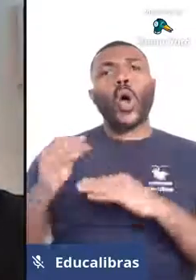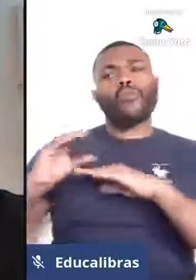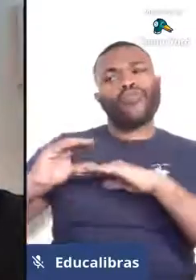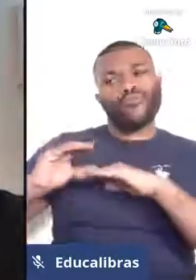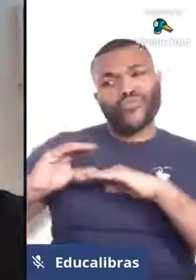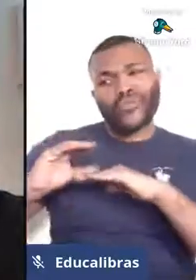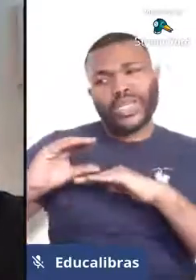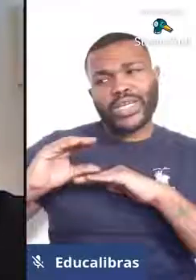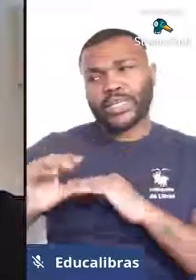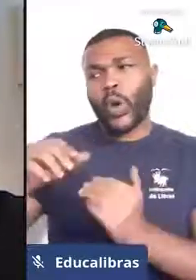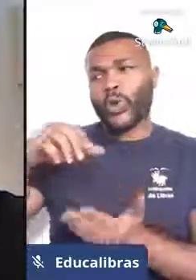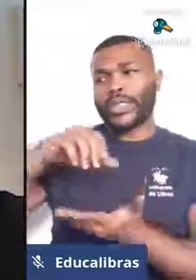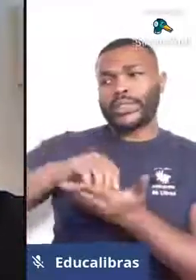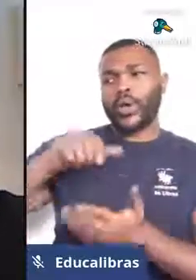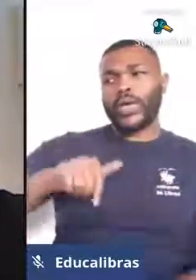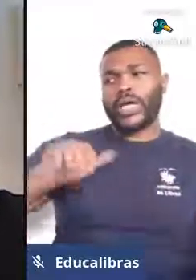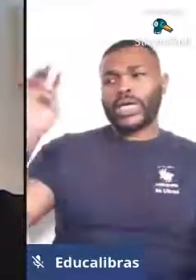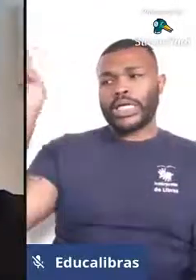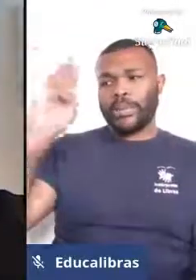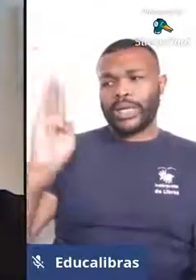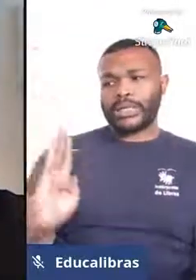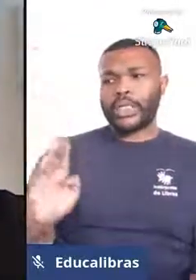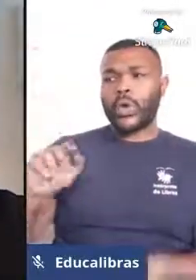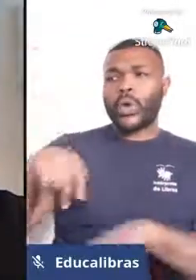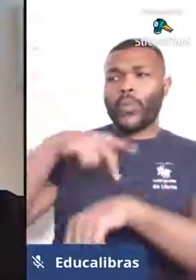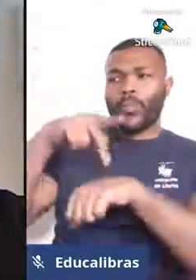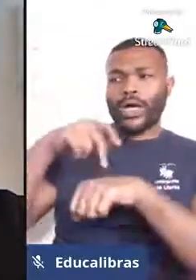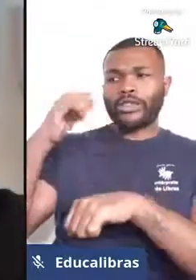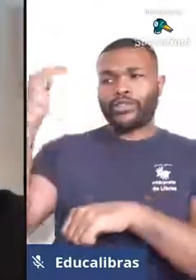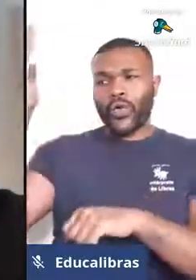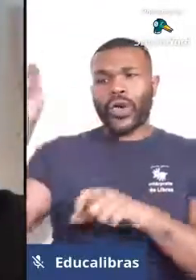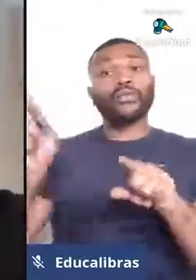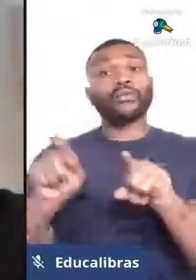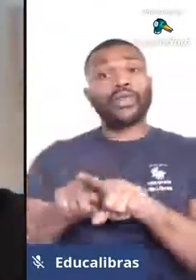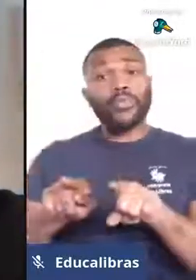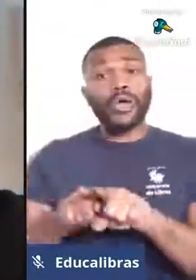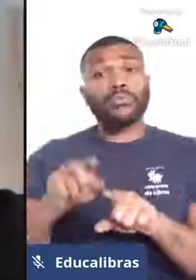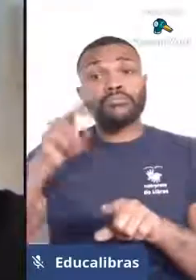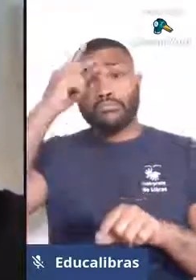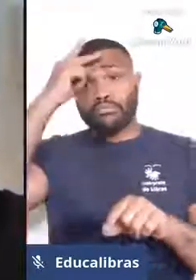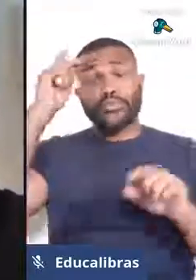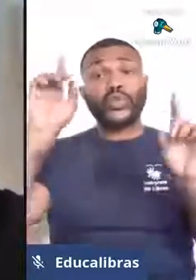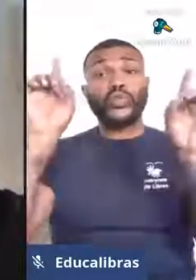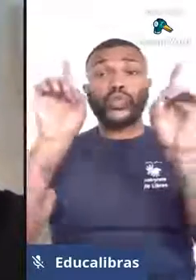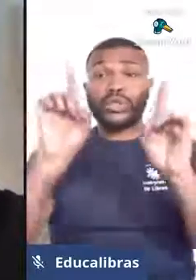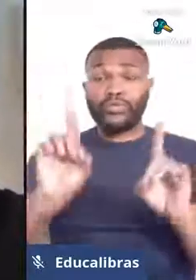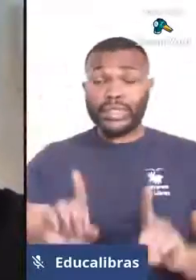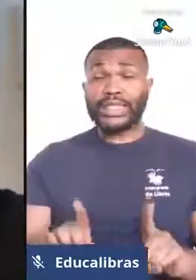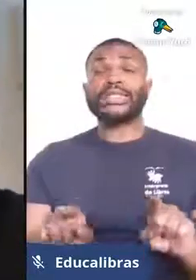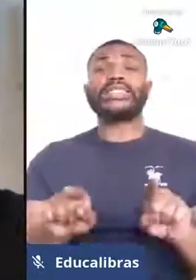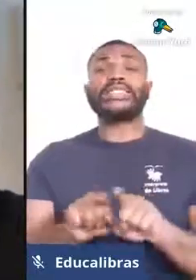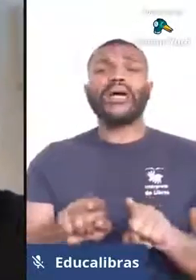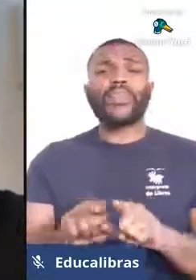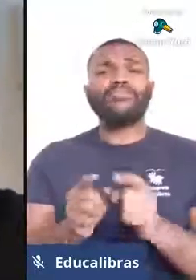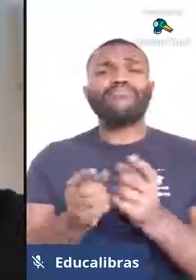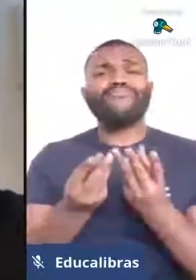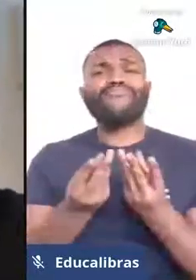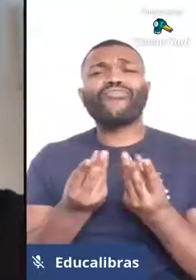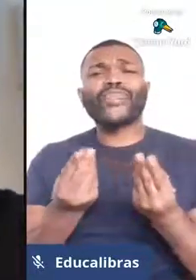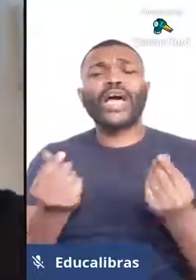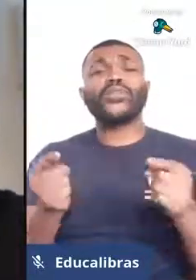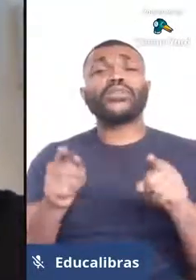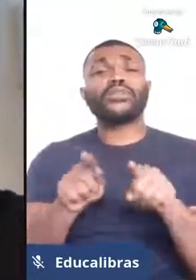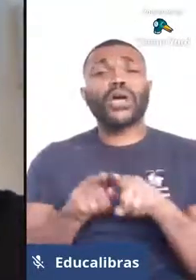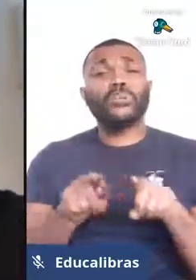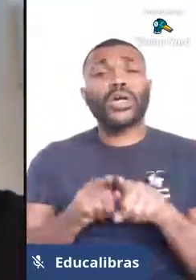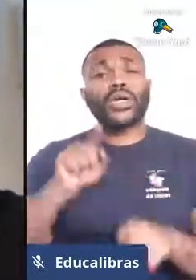organizações no Brasil e no exterior. Então, não só as pessoas com deficiência são muito frágeis e vulneráveis, a cultura é muito